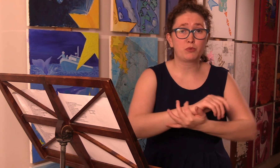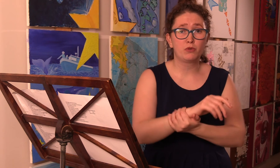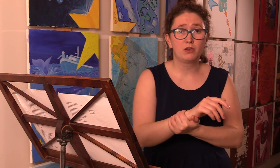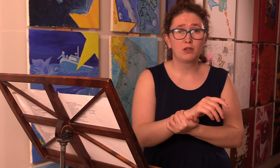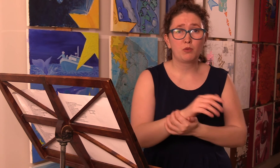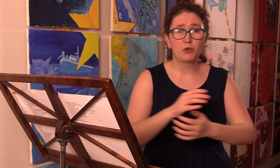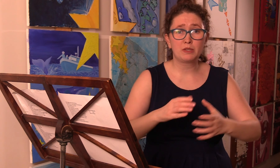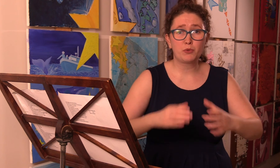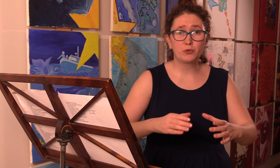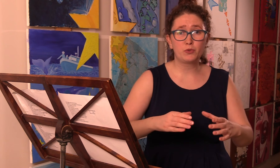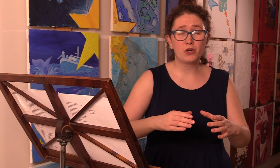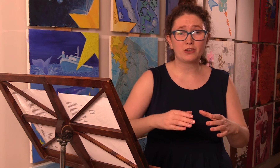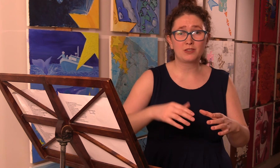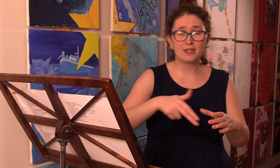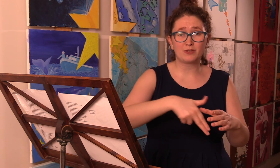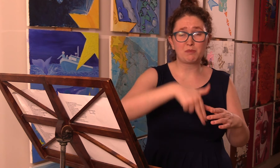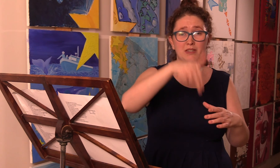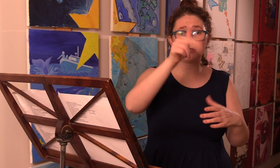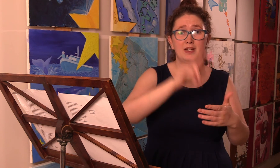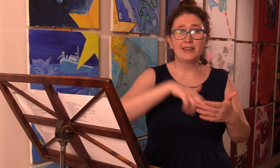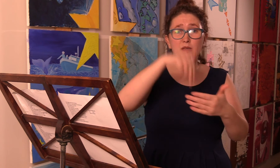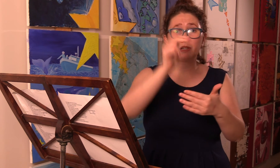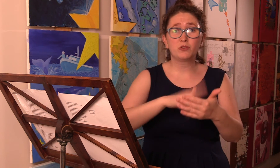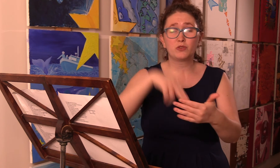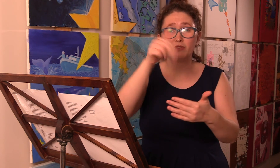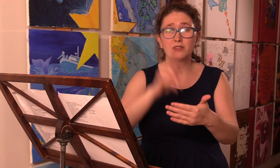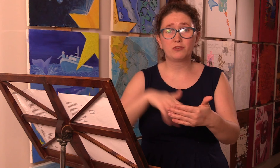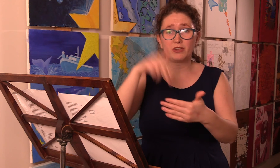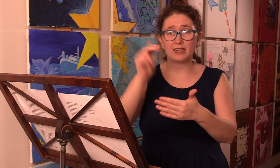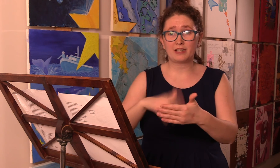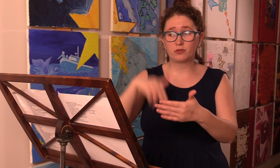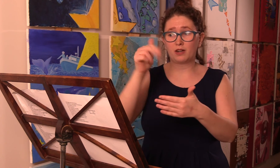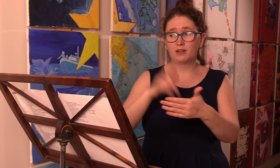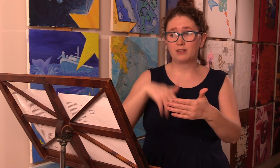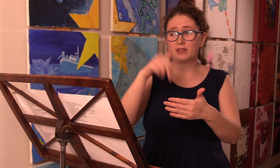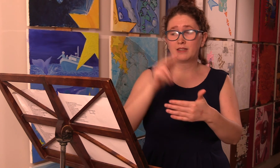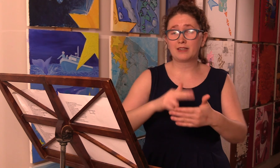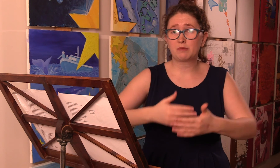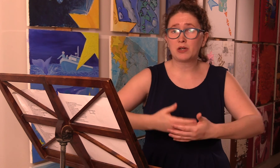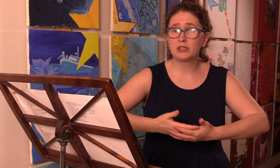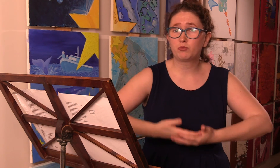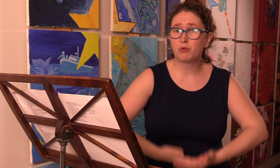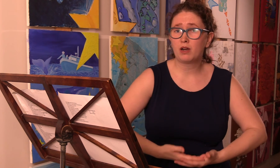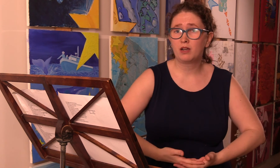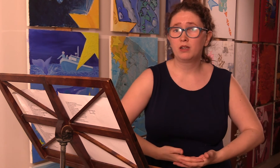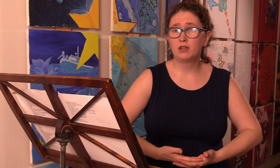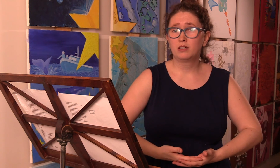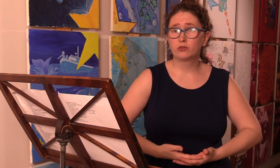peau. Prends tes peaux de couleur, tes doigts sont des pinceaux, et peinture se vide devant et derrière toi. Car ta parole a du poids, qu